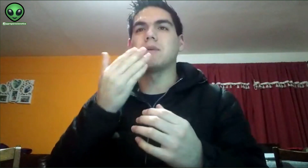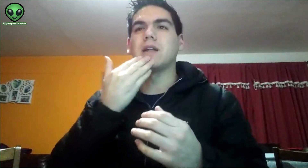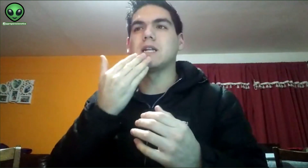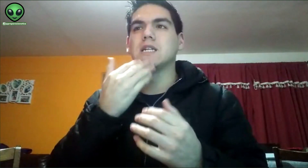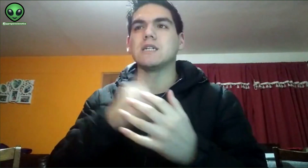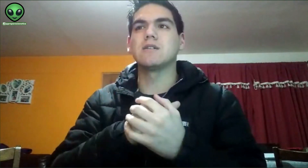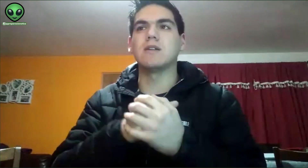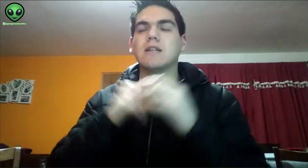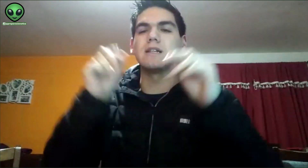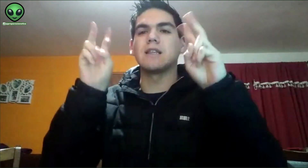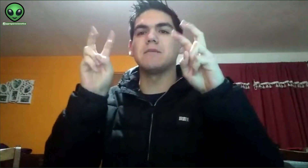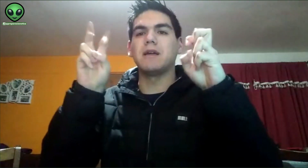También con el tema